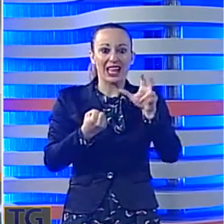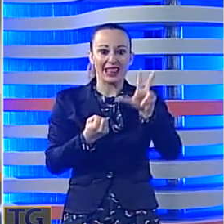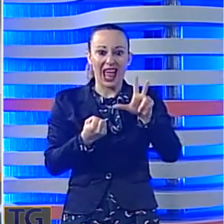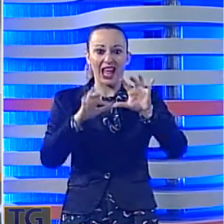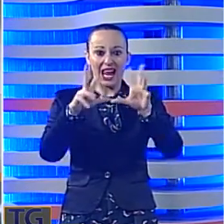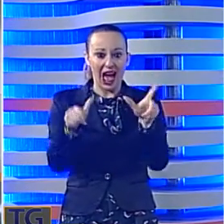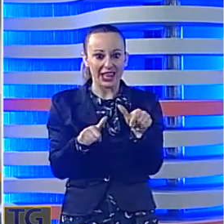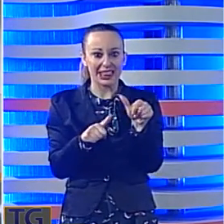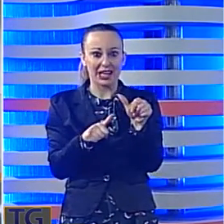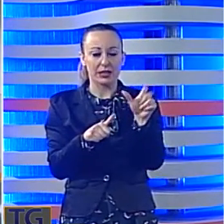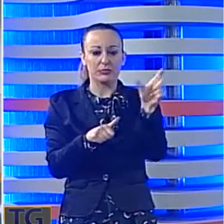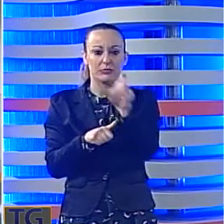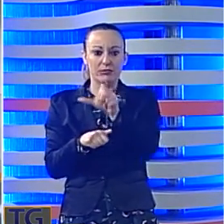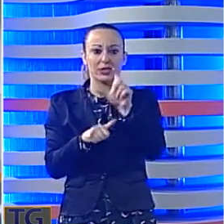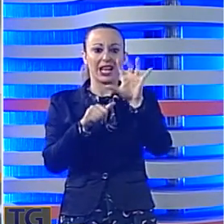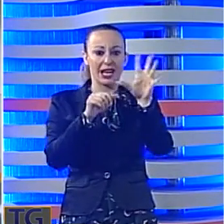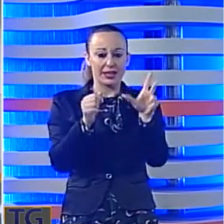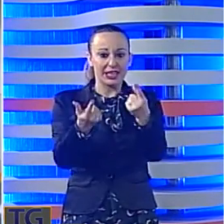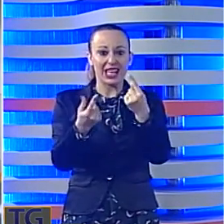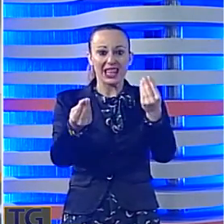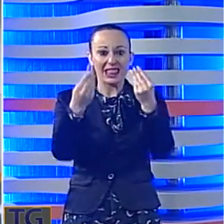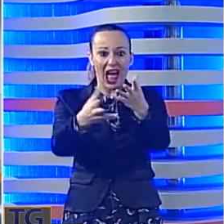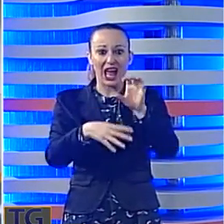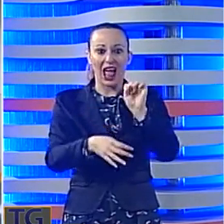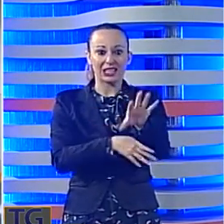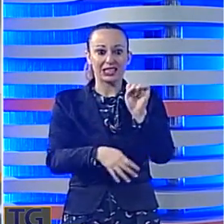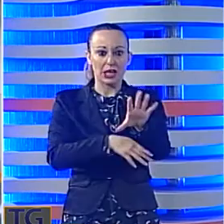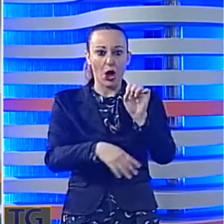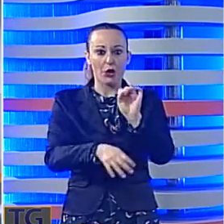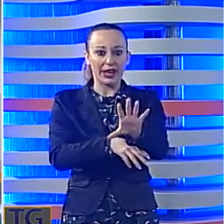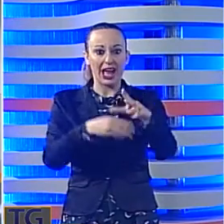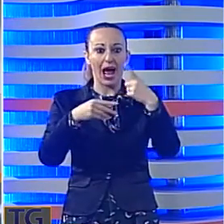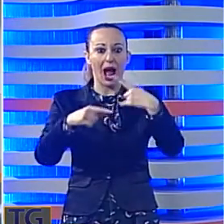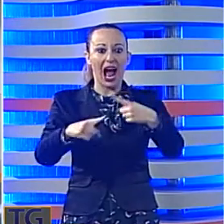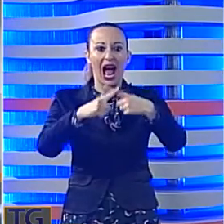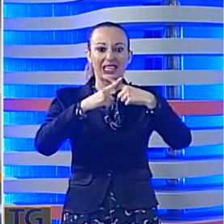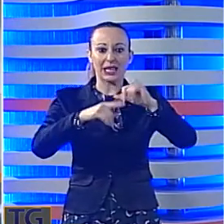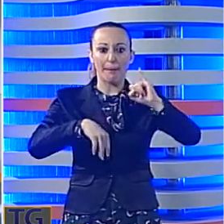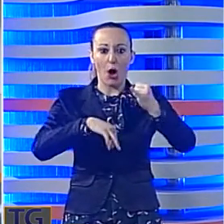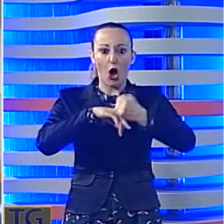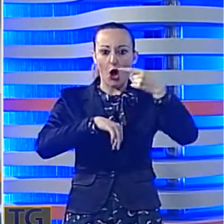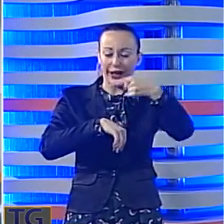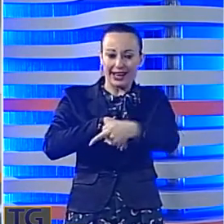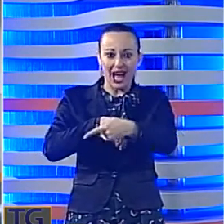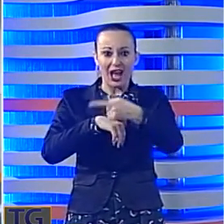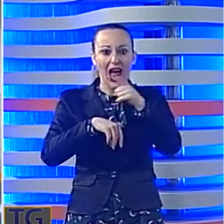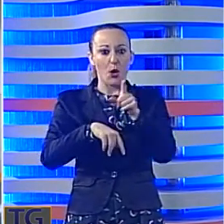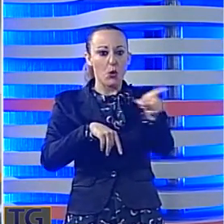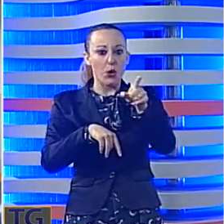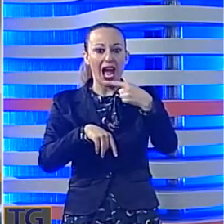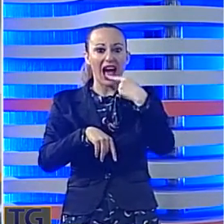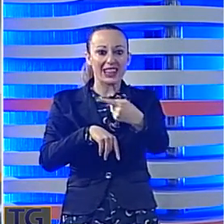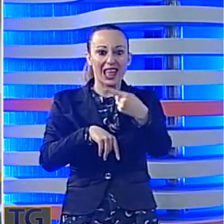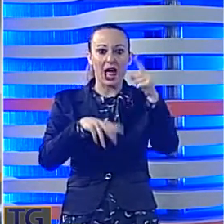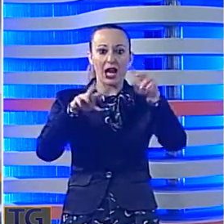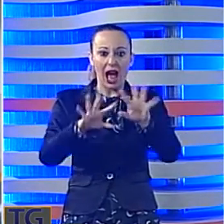Avrebbe assunto tre ladri, questo per dare una lezione all'ex moglie. Lui stesso